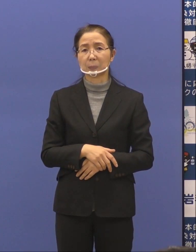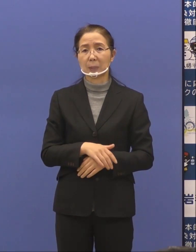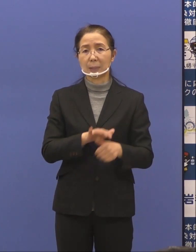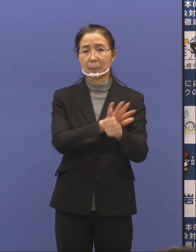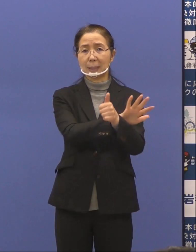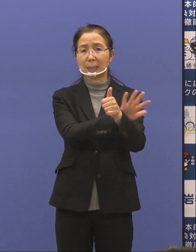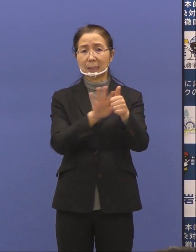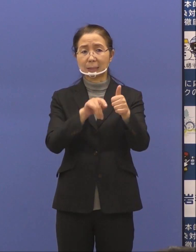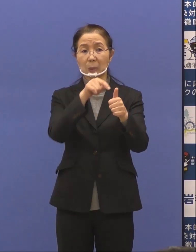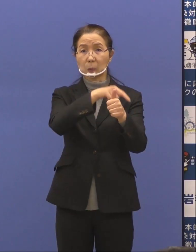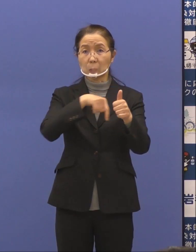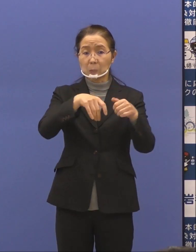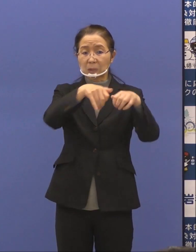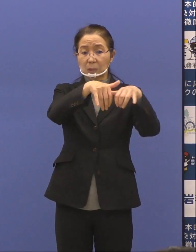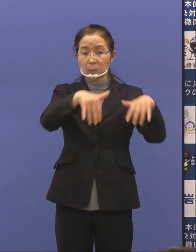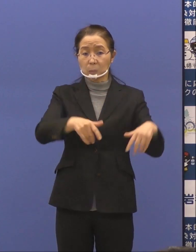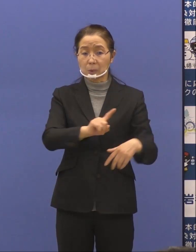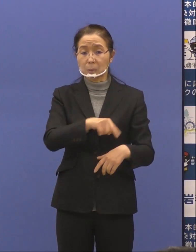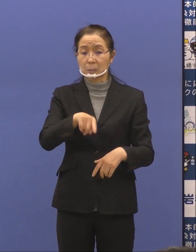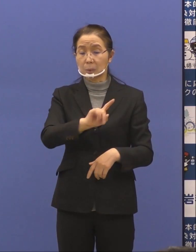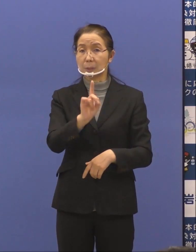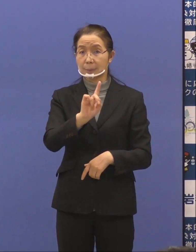内閣を組織するのは